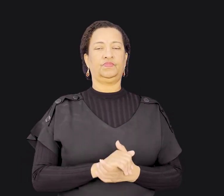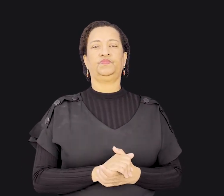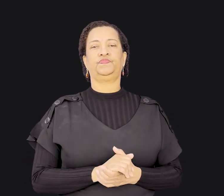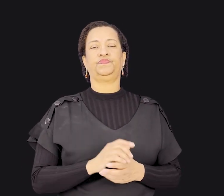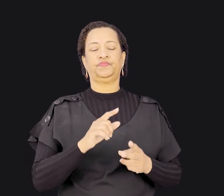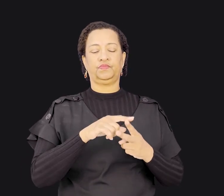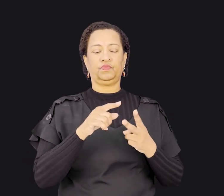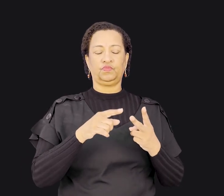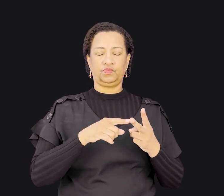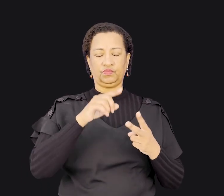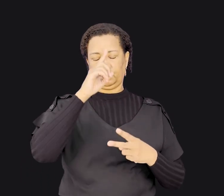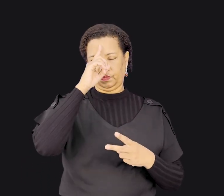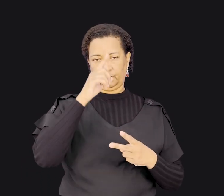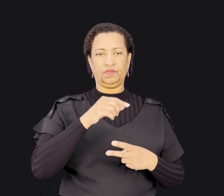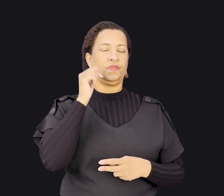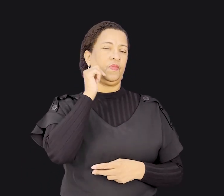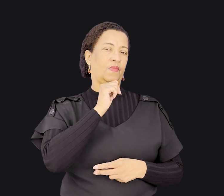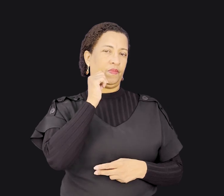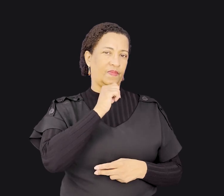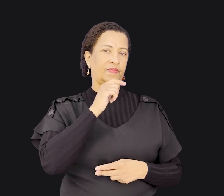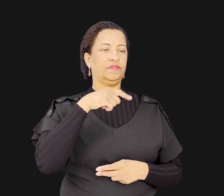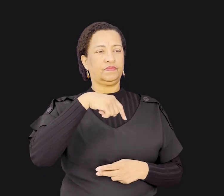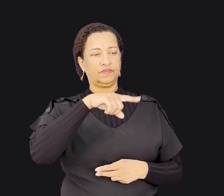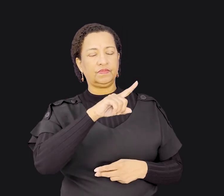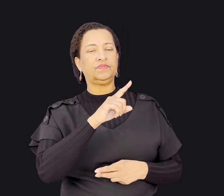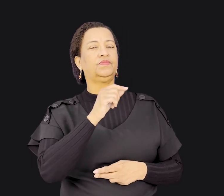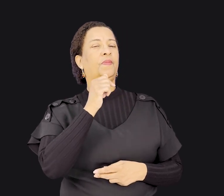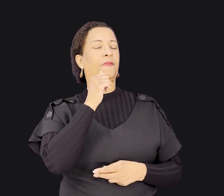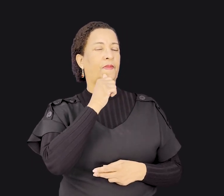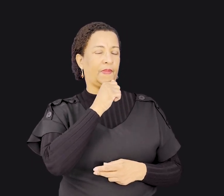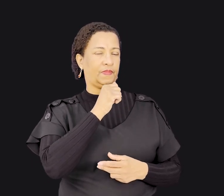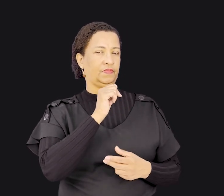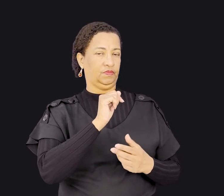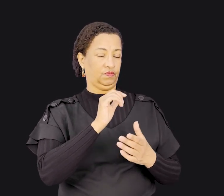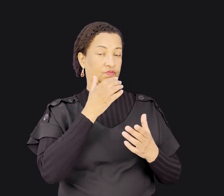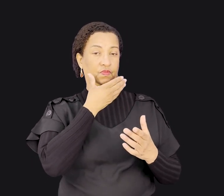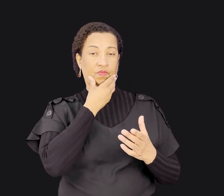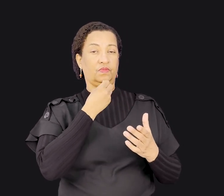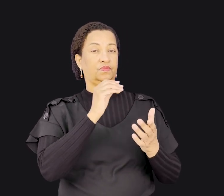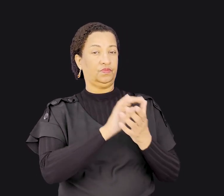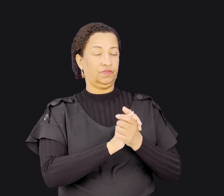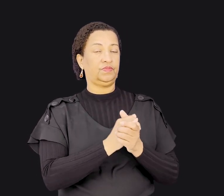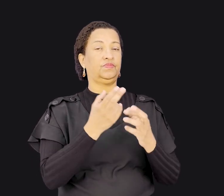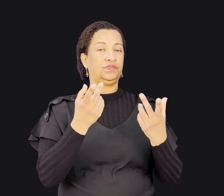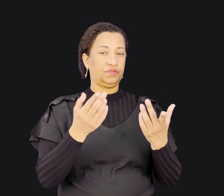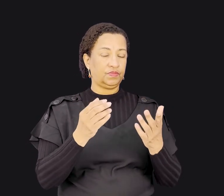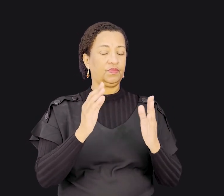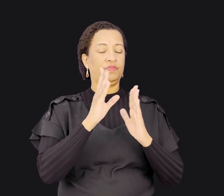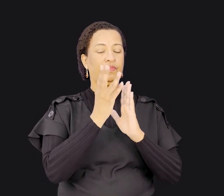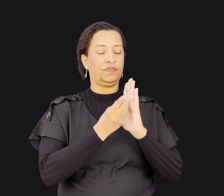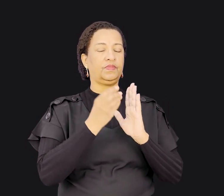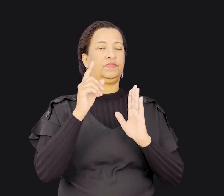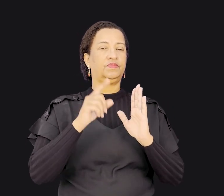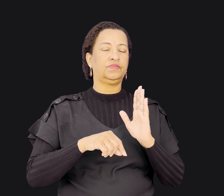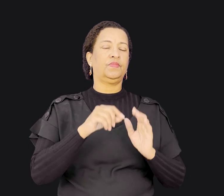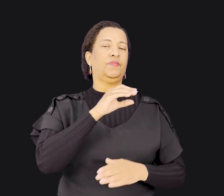2 ordenaram às mulheres: sejam para seus maridos como a Igreja é para Cristo. E para os homens,